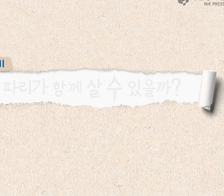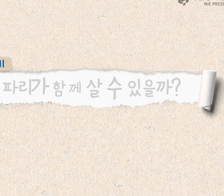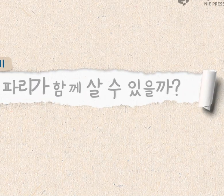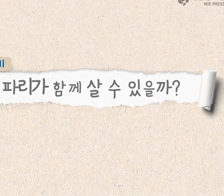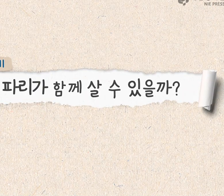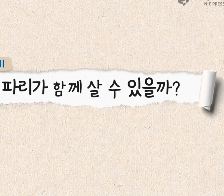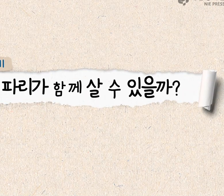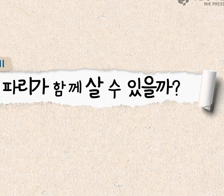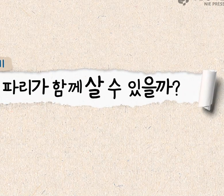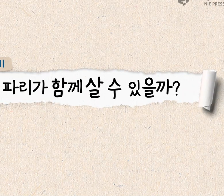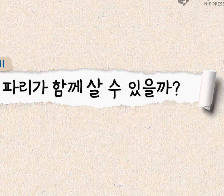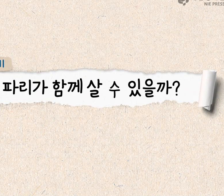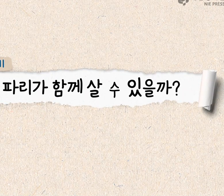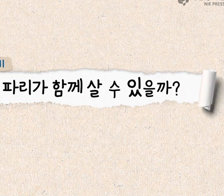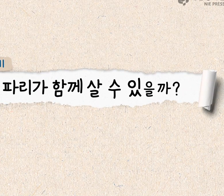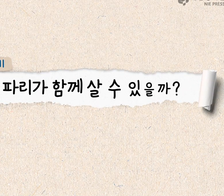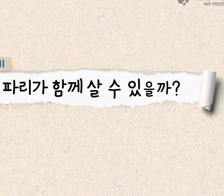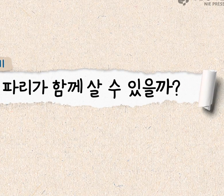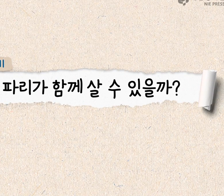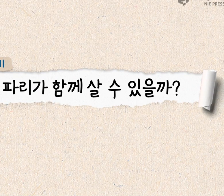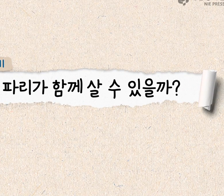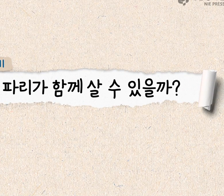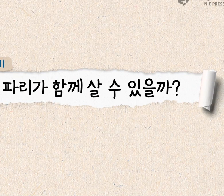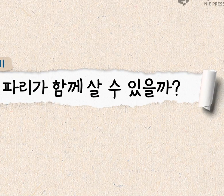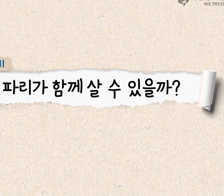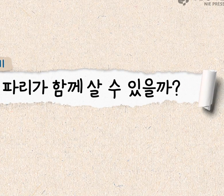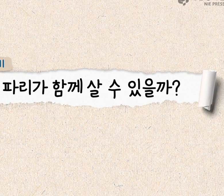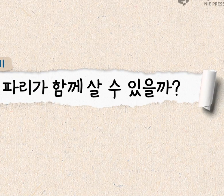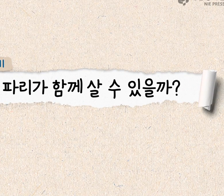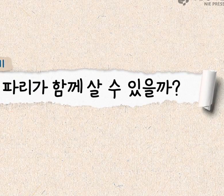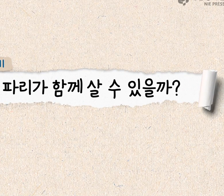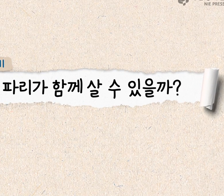거미와 파리가 함께 살 수 있을까?